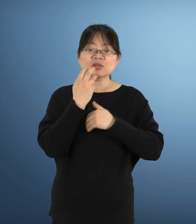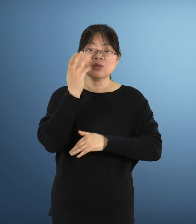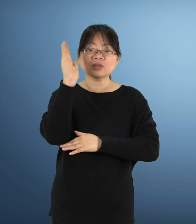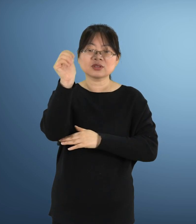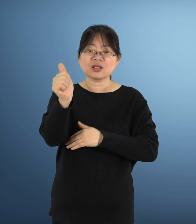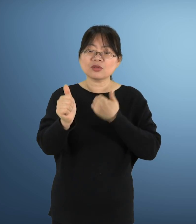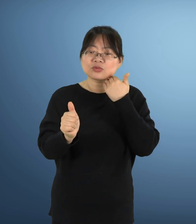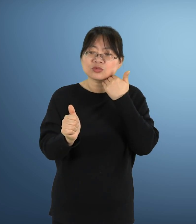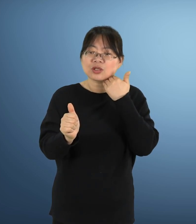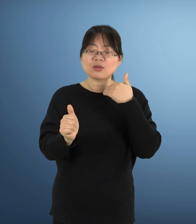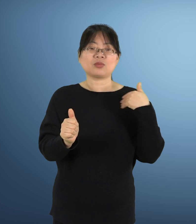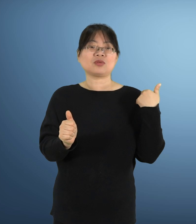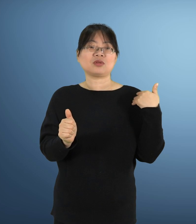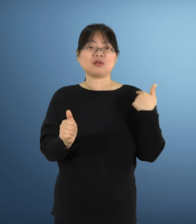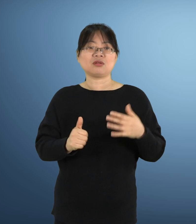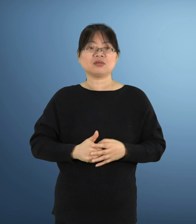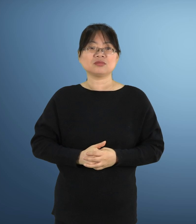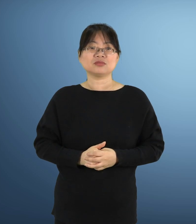누군지는 잘 모르겠어요.